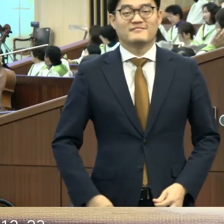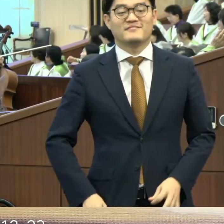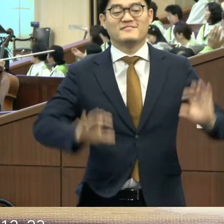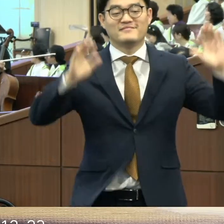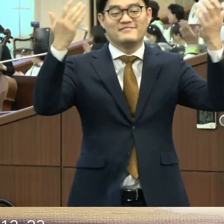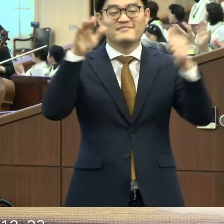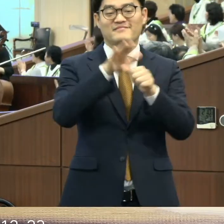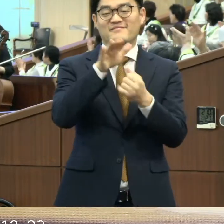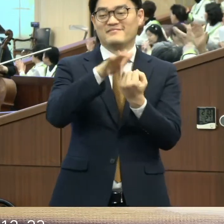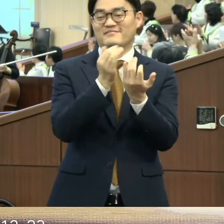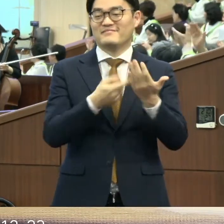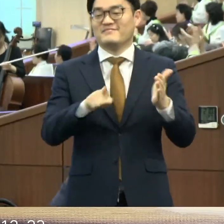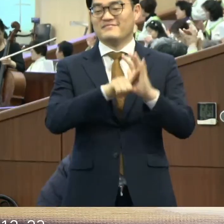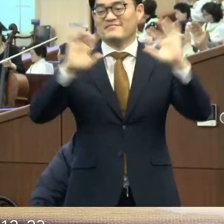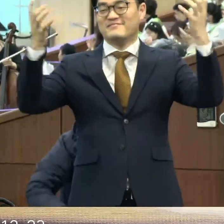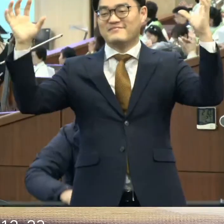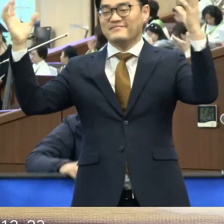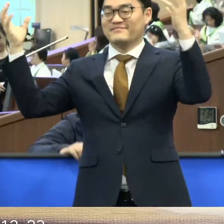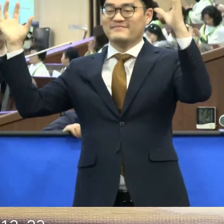치겠습니다.